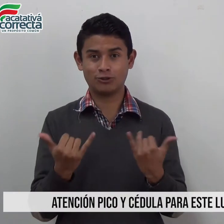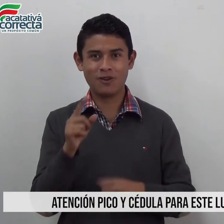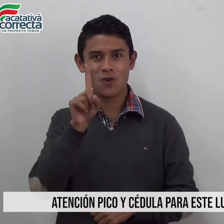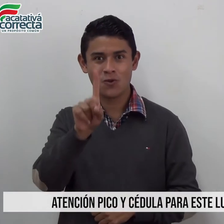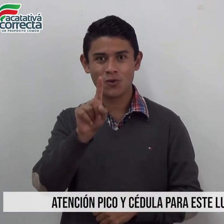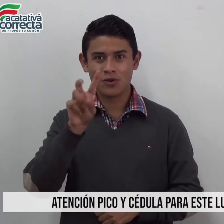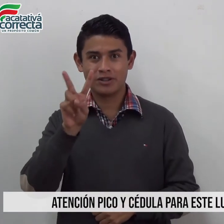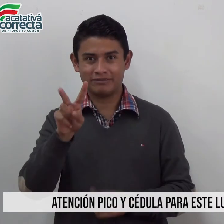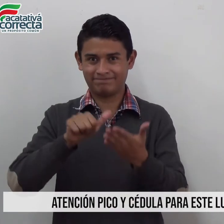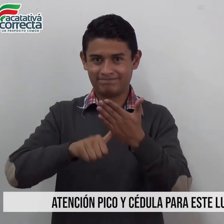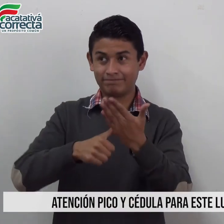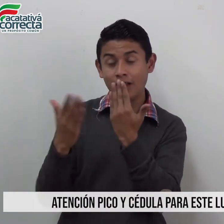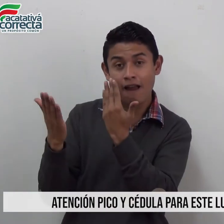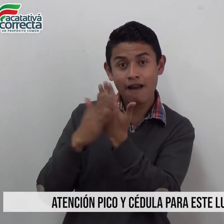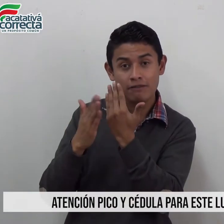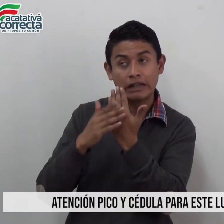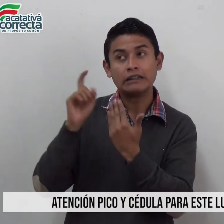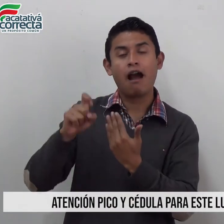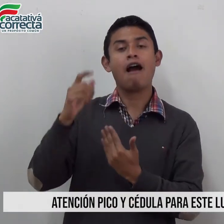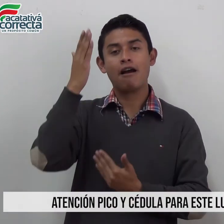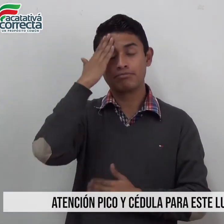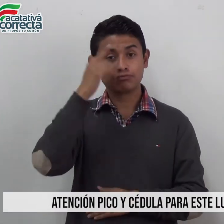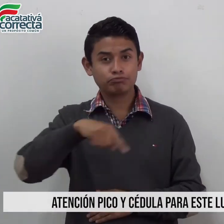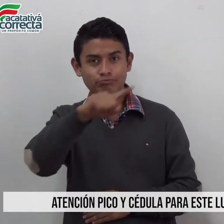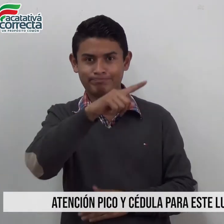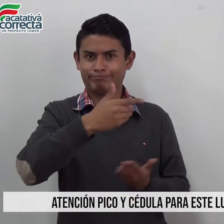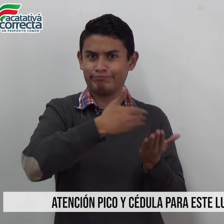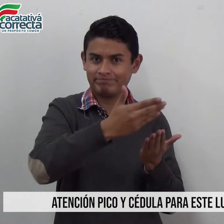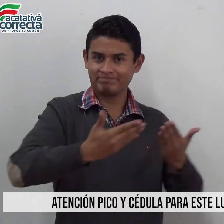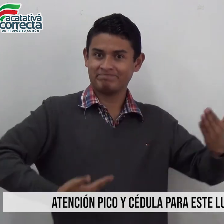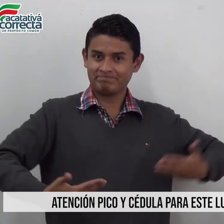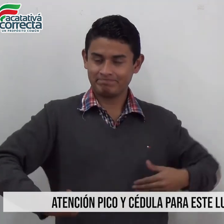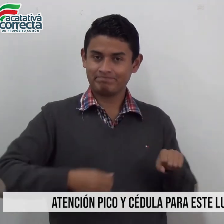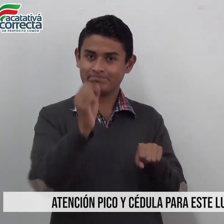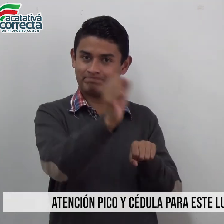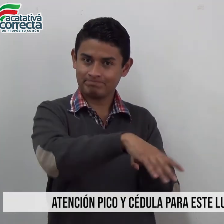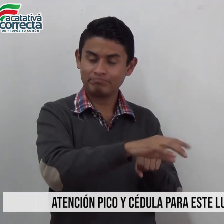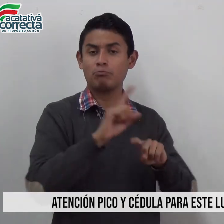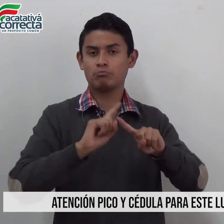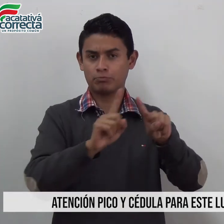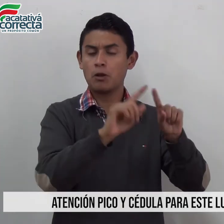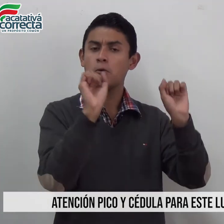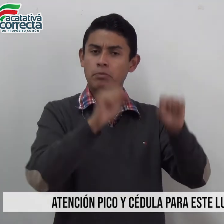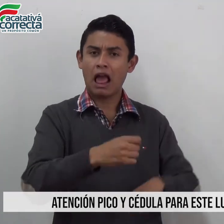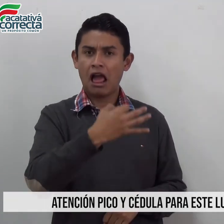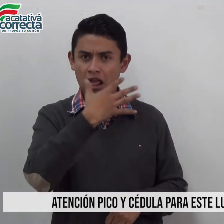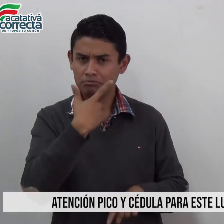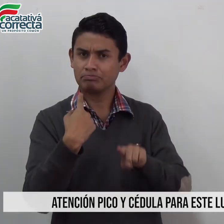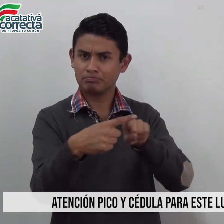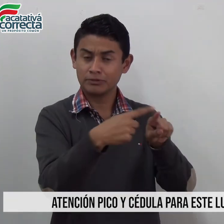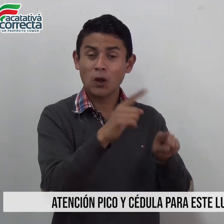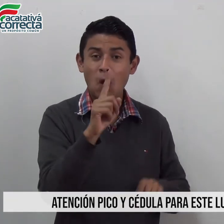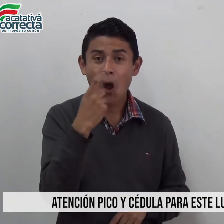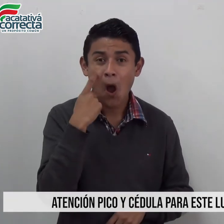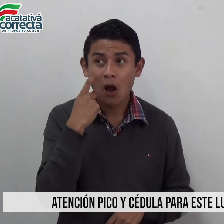Primero, es importante que recuerden que el día de hoy le corresponde a las personas que tienen cédulas que terminan en 1 y 2,